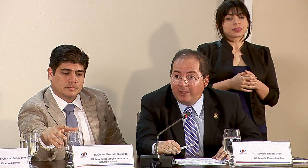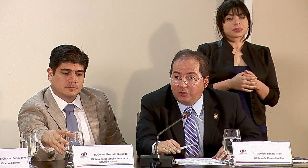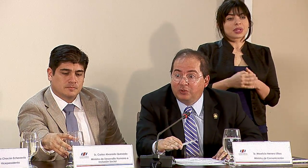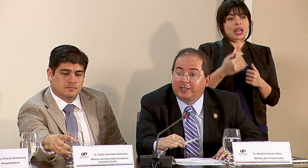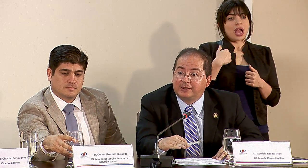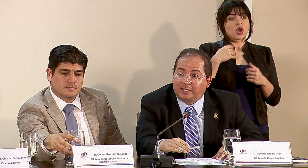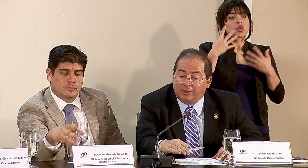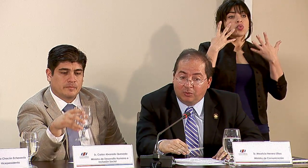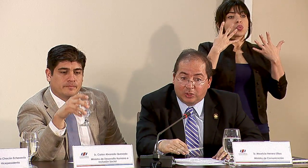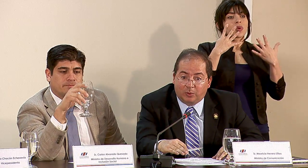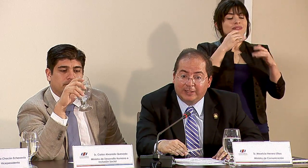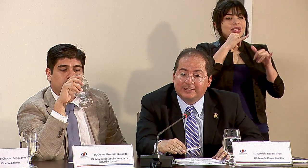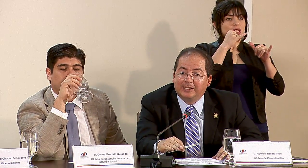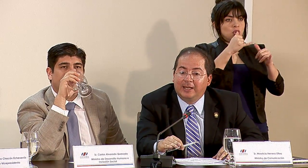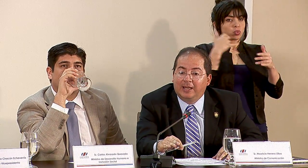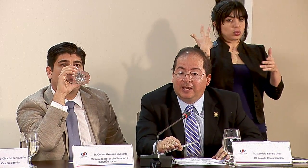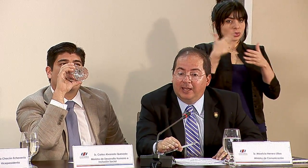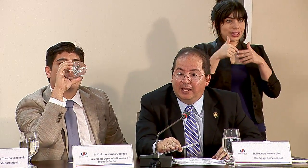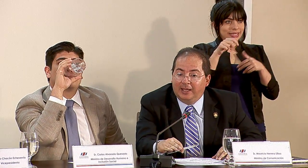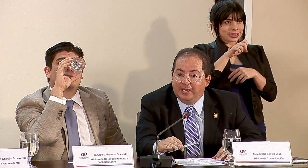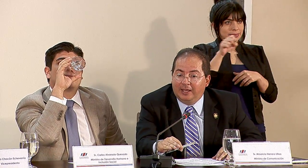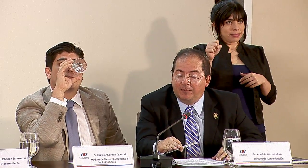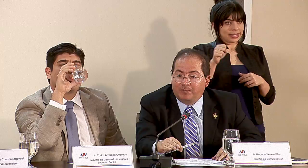nueve denuncias en el último mes.